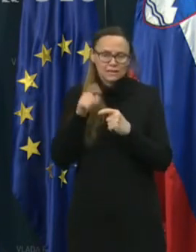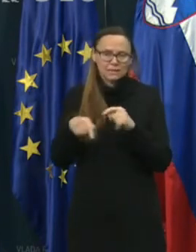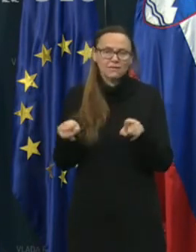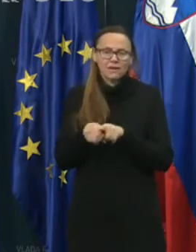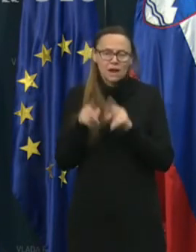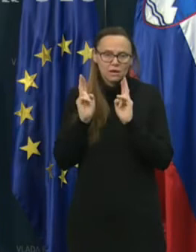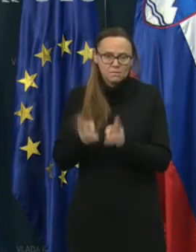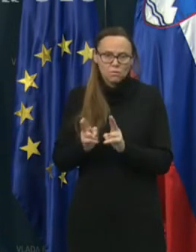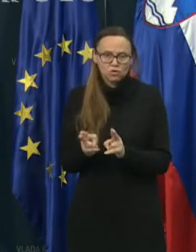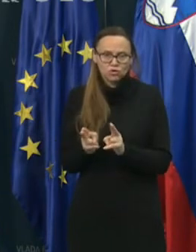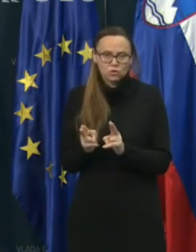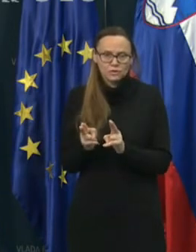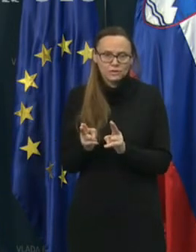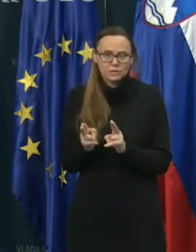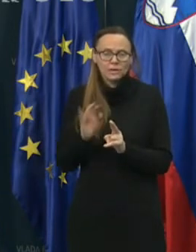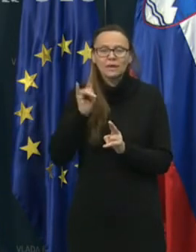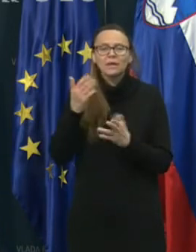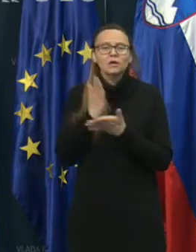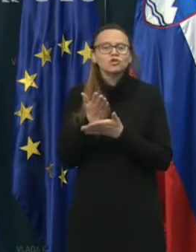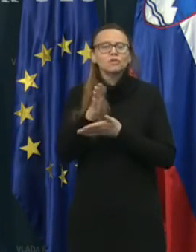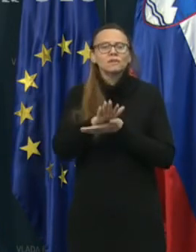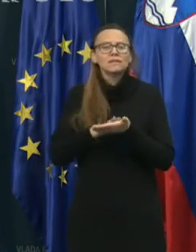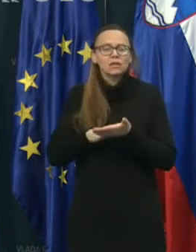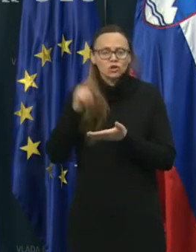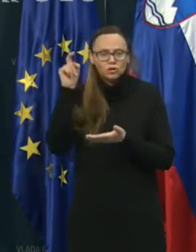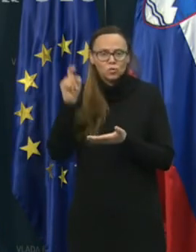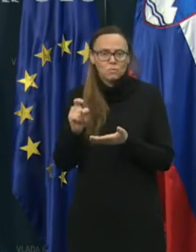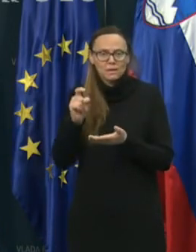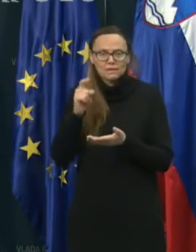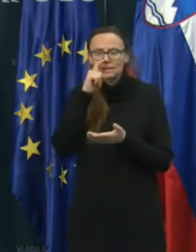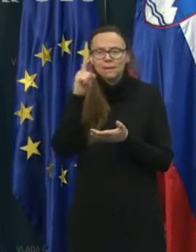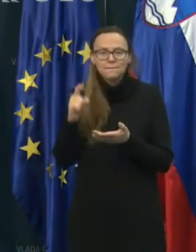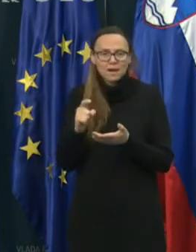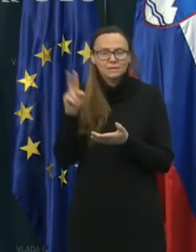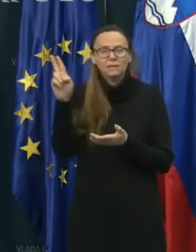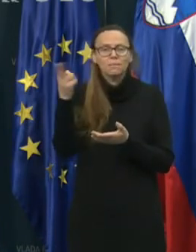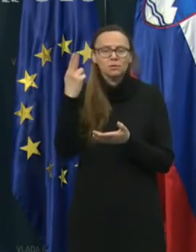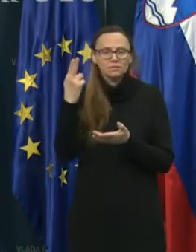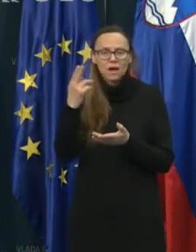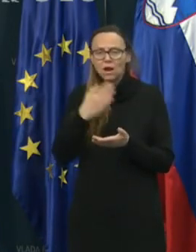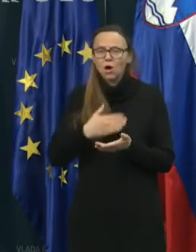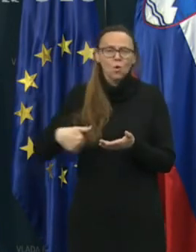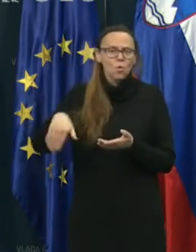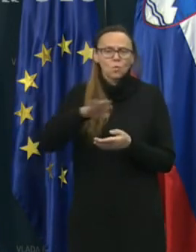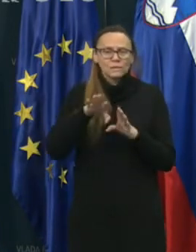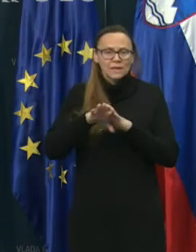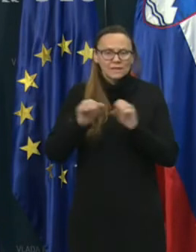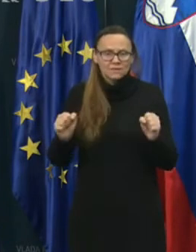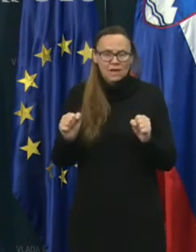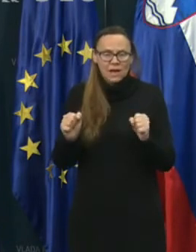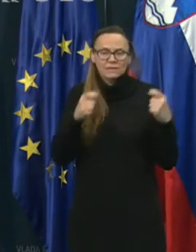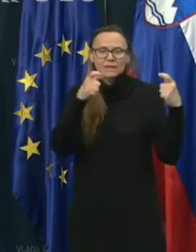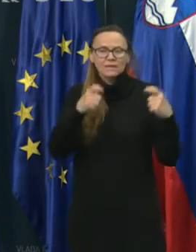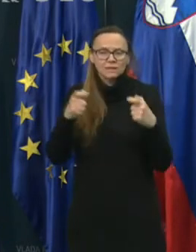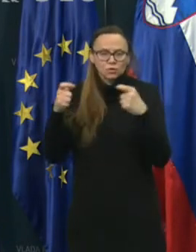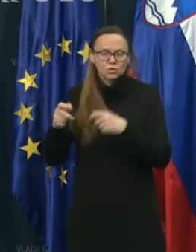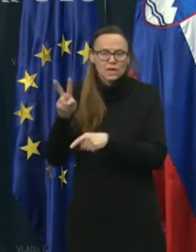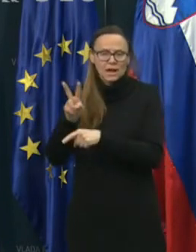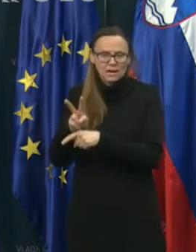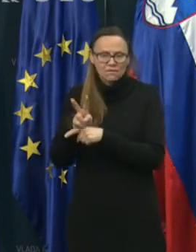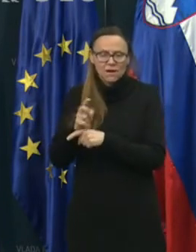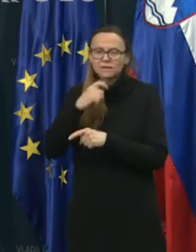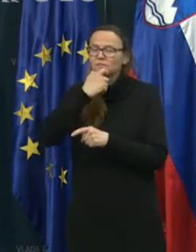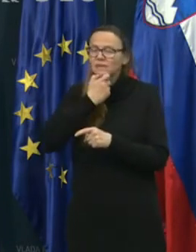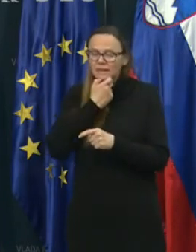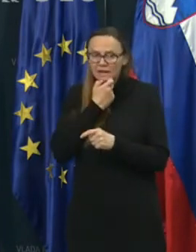in enake možnosti je že v začetku meseca marca pozvalo vse izvajalce institucionalnega varstva